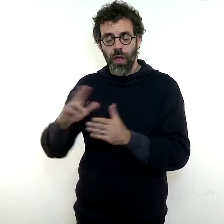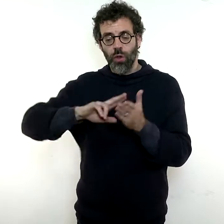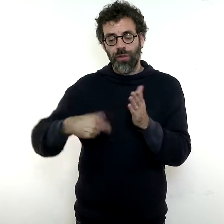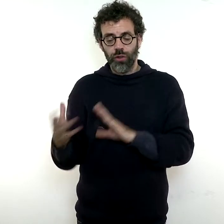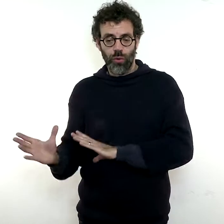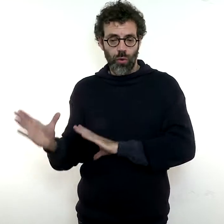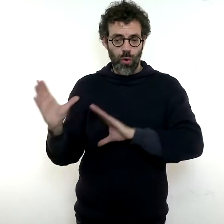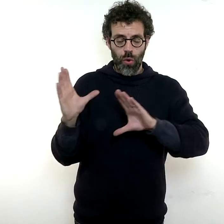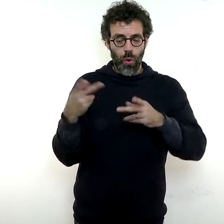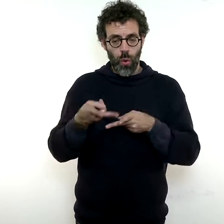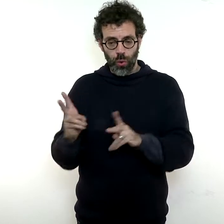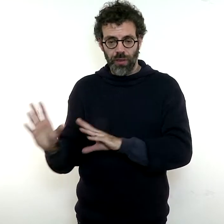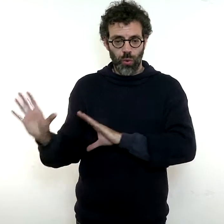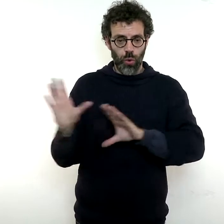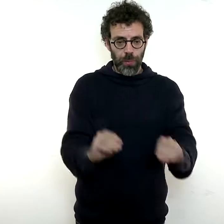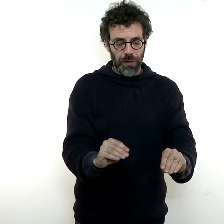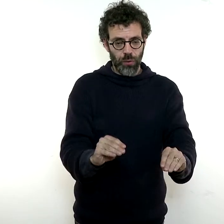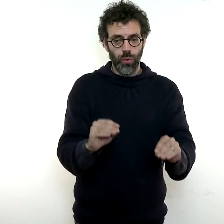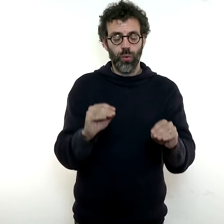public. Madame Scudier.